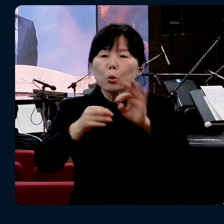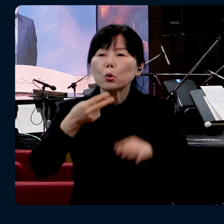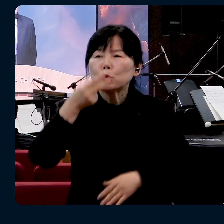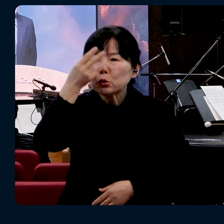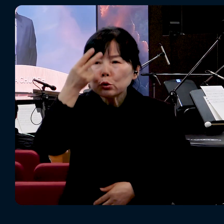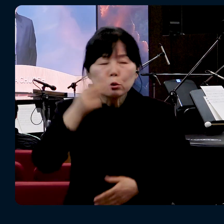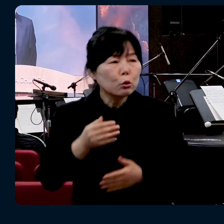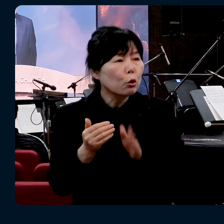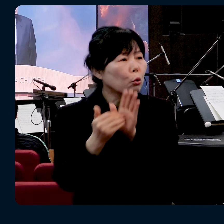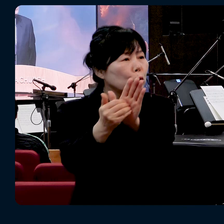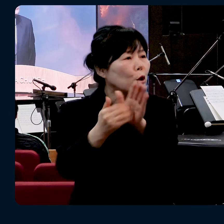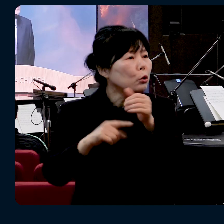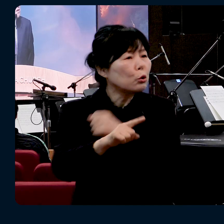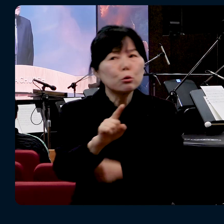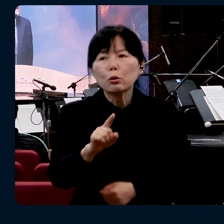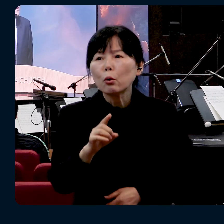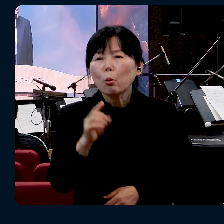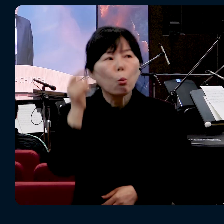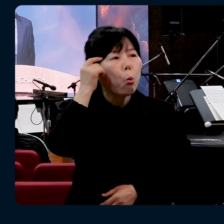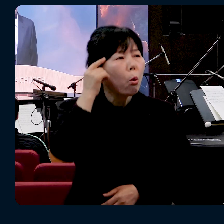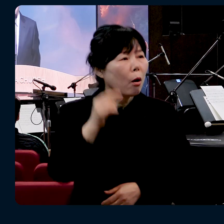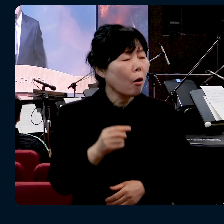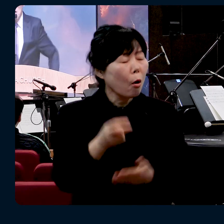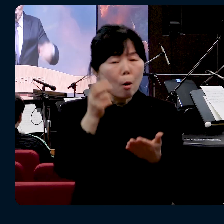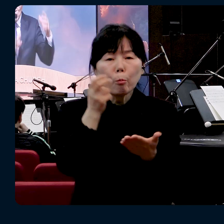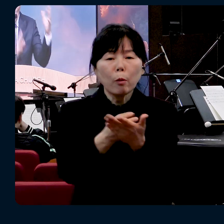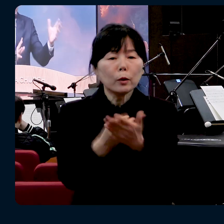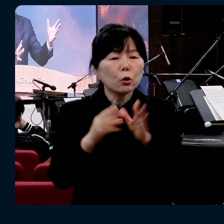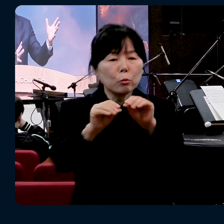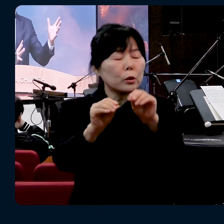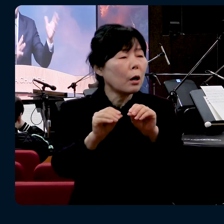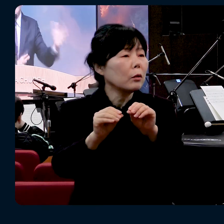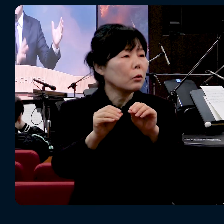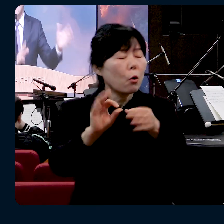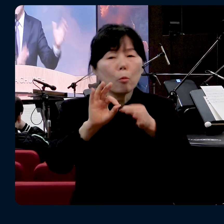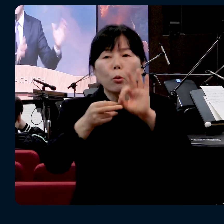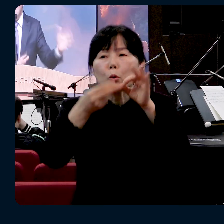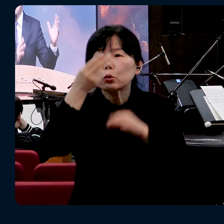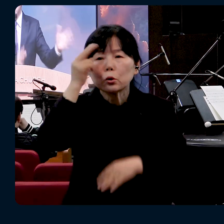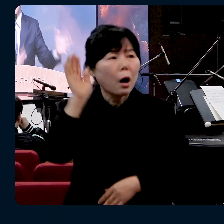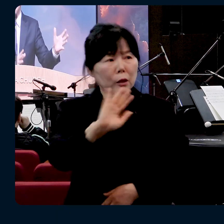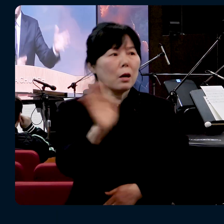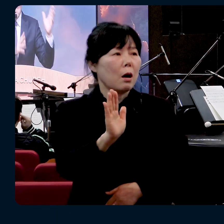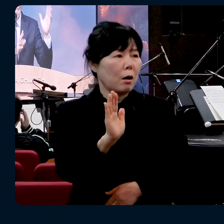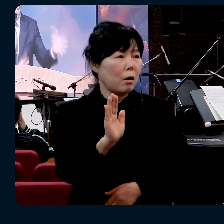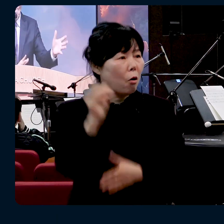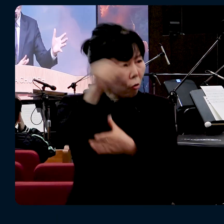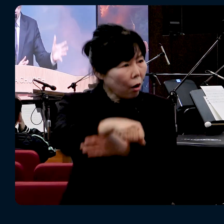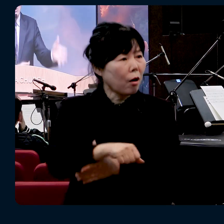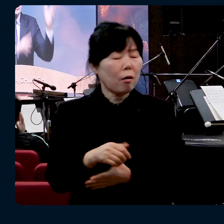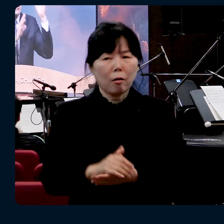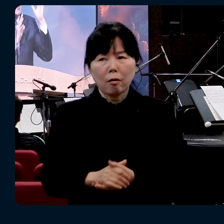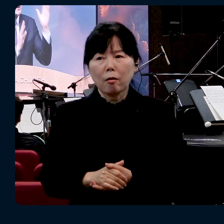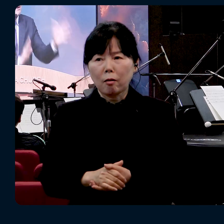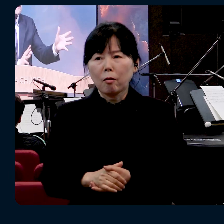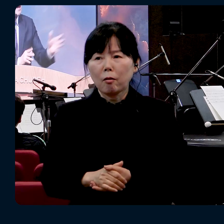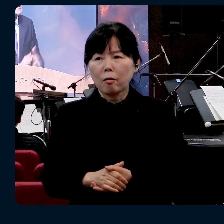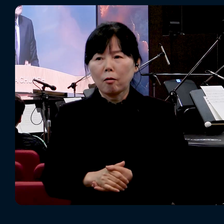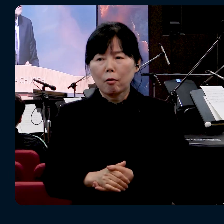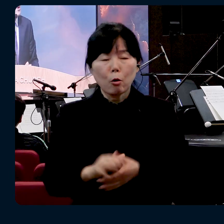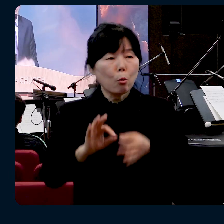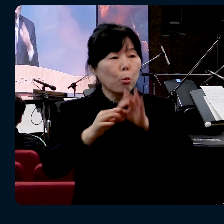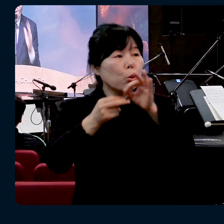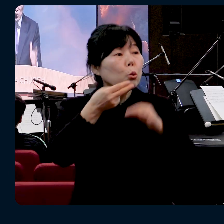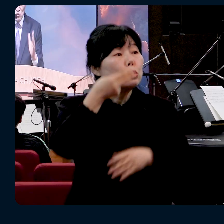왜 거부했느냐는 것이죠. 왕의 음식은 혹시 그것이 부정한, 금지한, 허용되지 않은 그런 것이어서